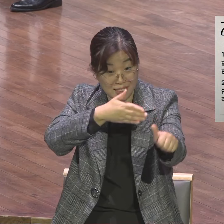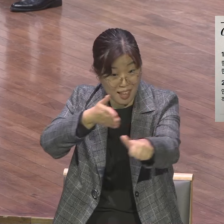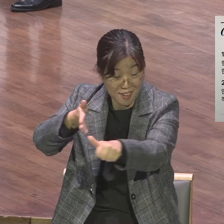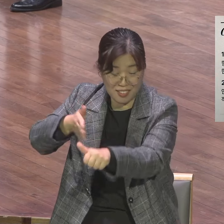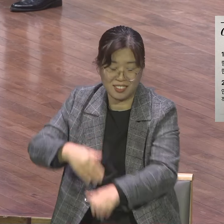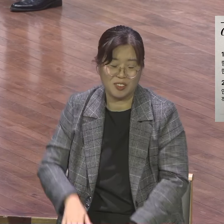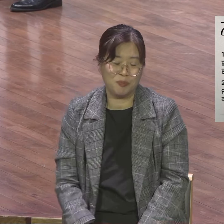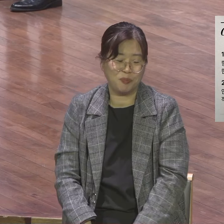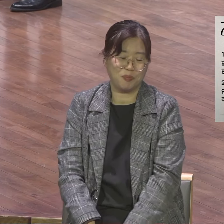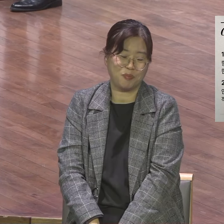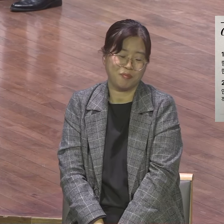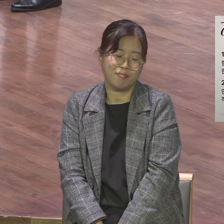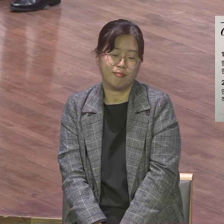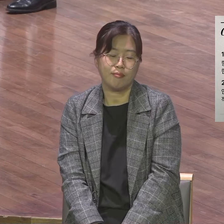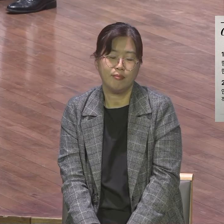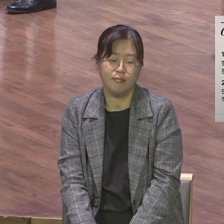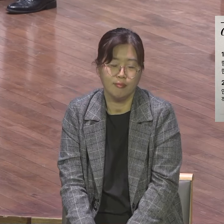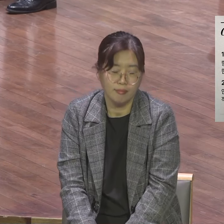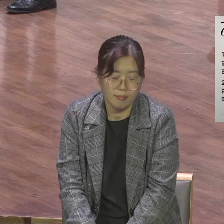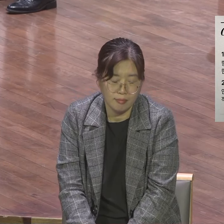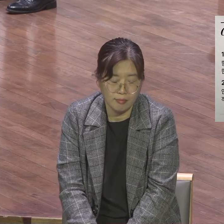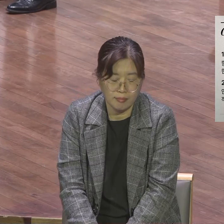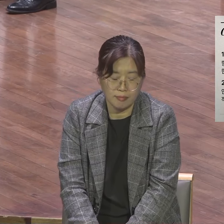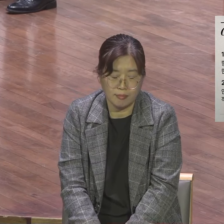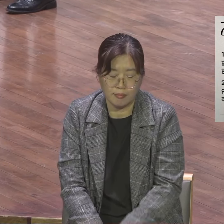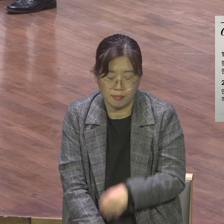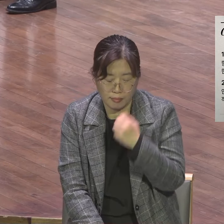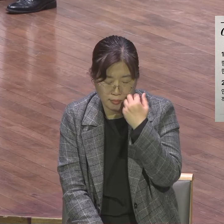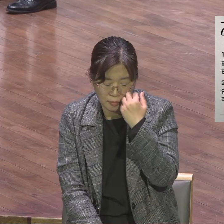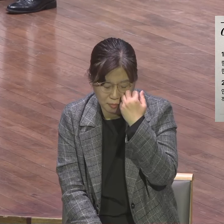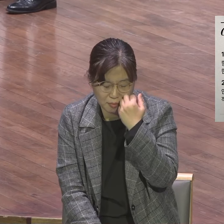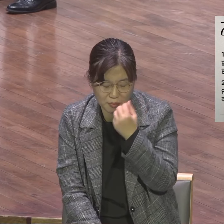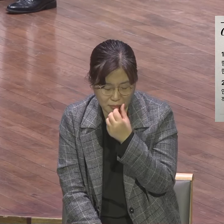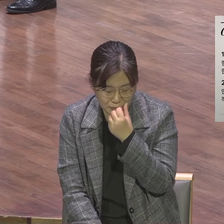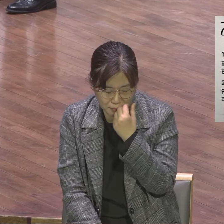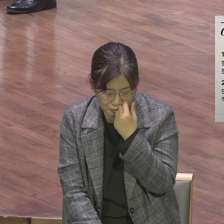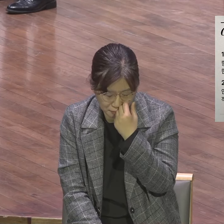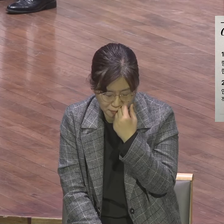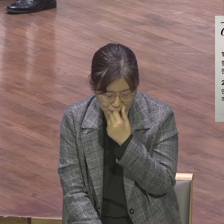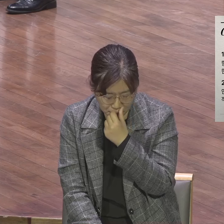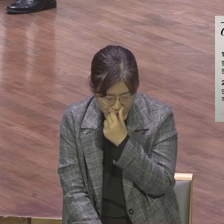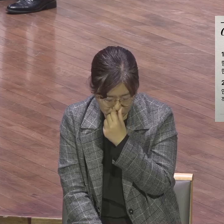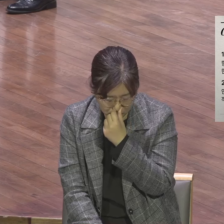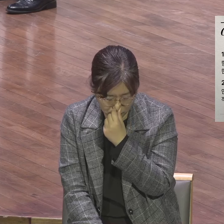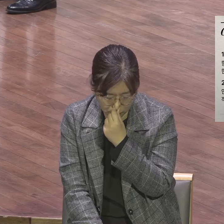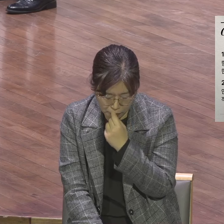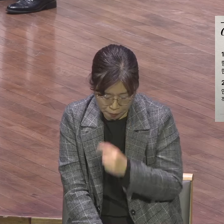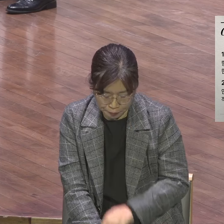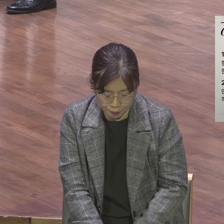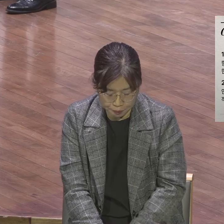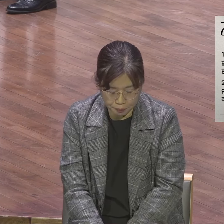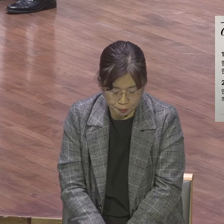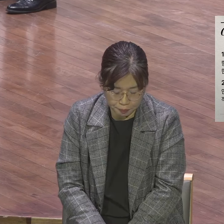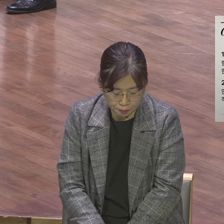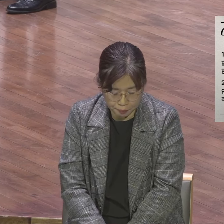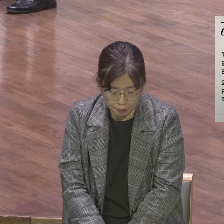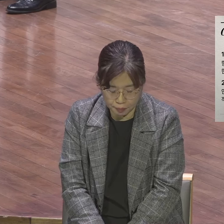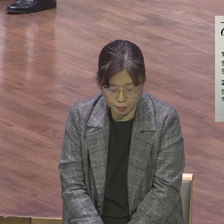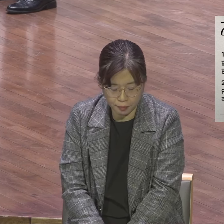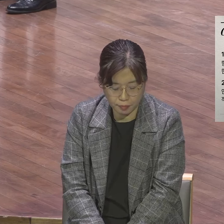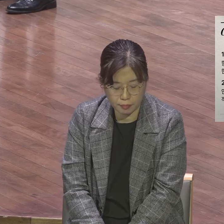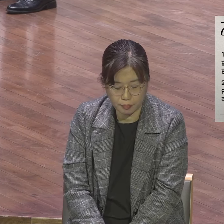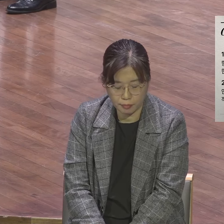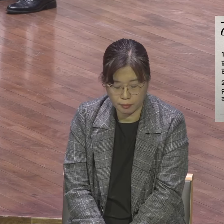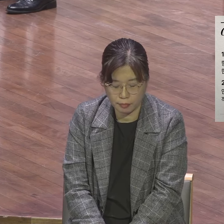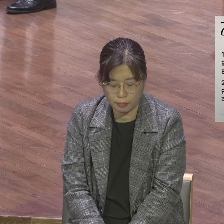사랑해서 우리 아버지 하나님 오늘도 하나님이 반드시 성취될 하나님의 말씀을 주심을 감사합니다. 하나님의 작정과 하나님의 경쟁에